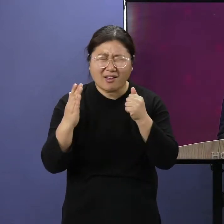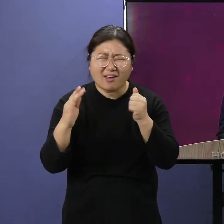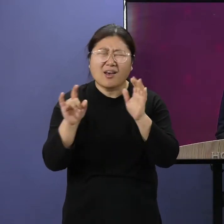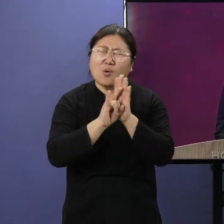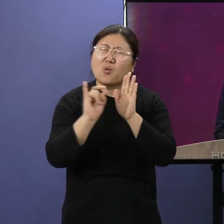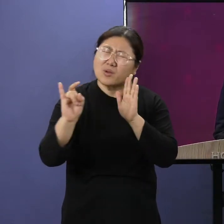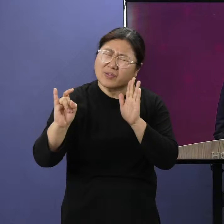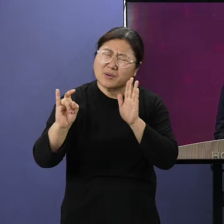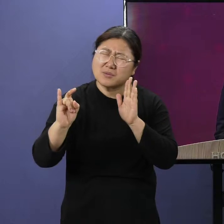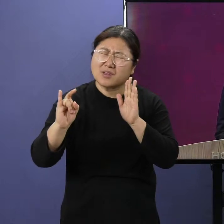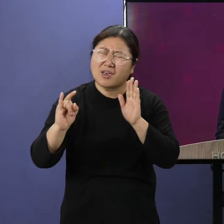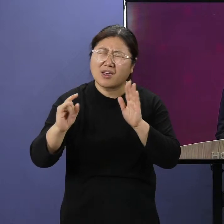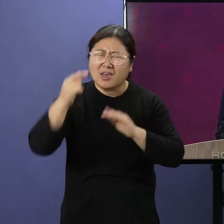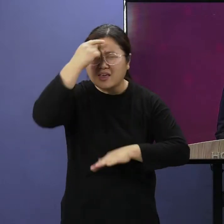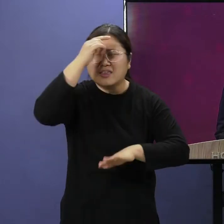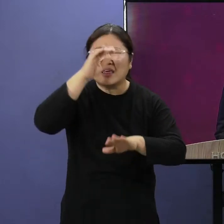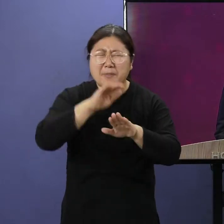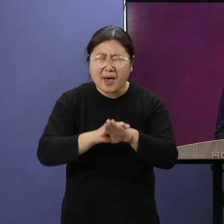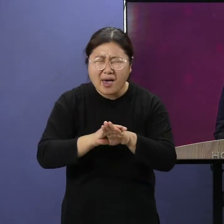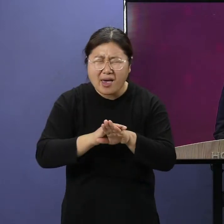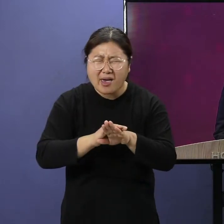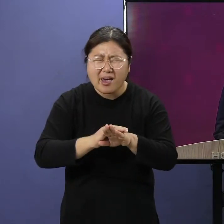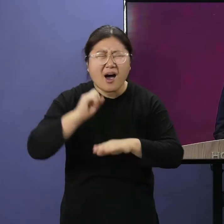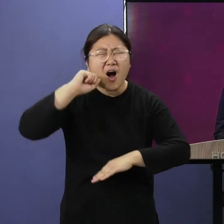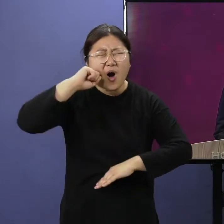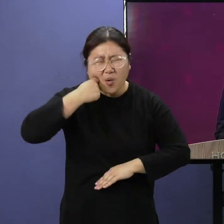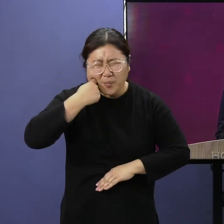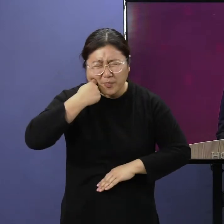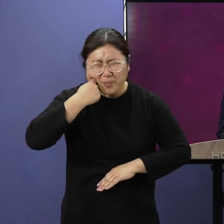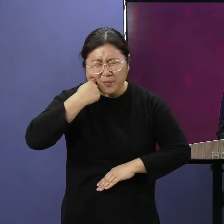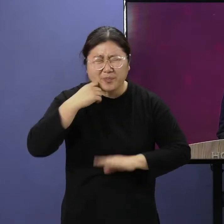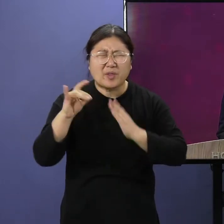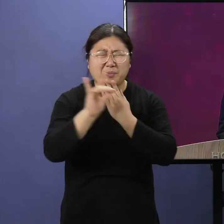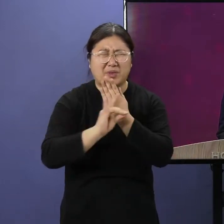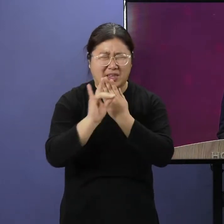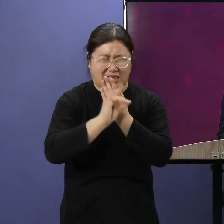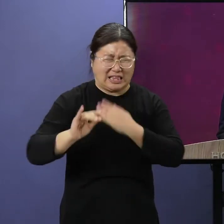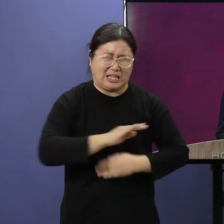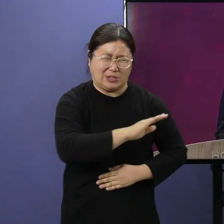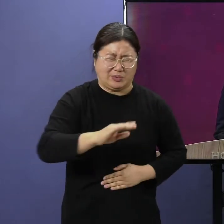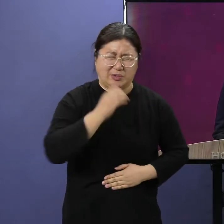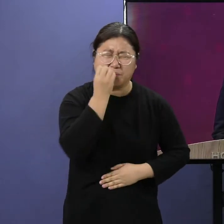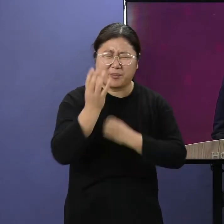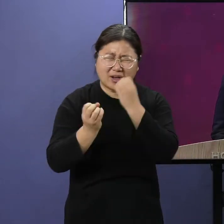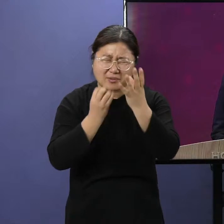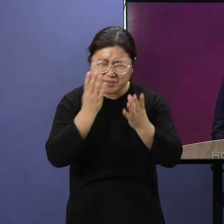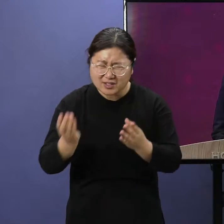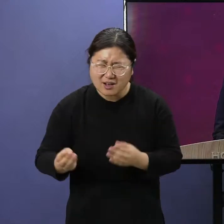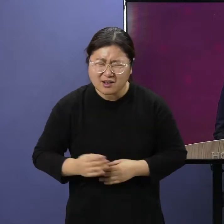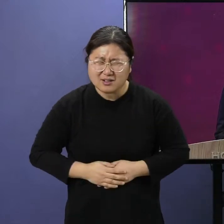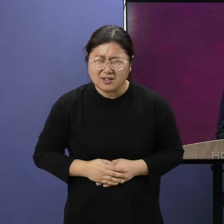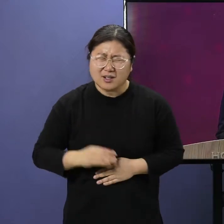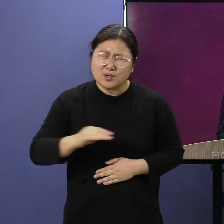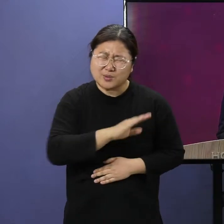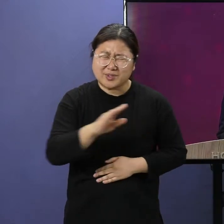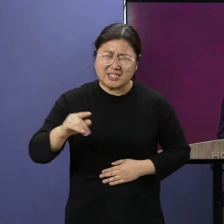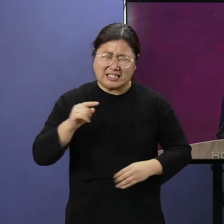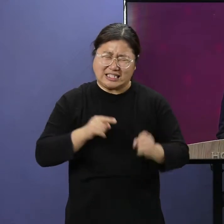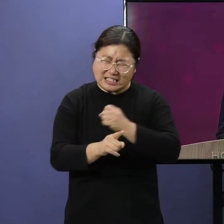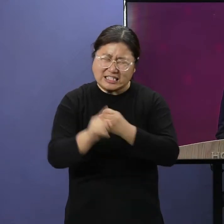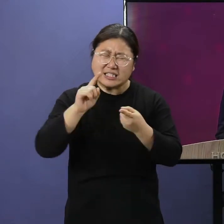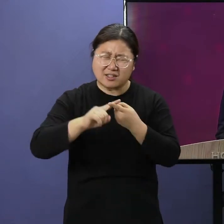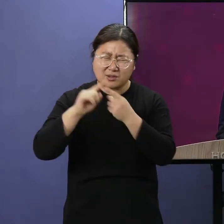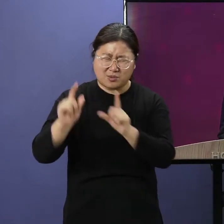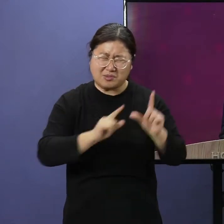되돌아봅니다. 하나님을 멀리하고 세상과 더 가까이 하고 하나님을 의지하기보다는 우리 뜻대로 살아온 죄를 이 시간